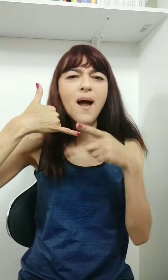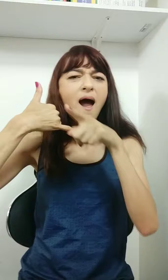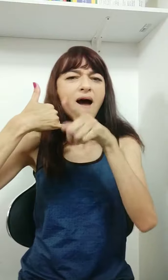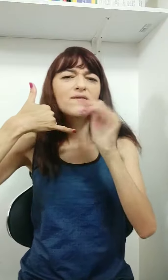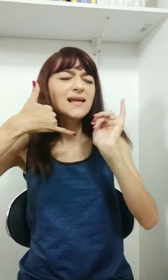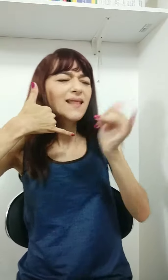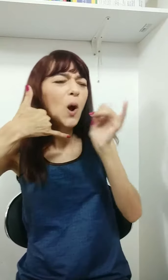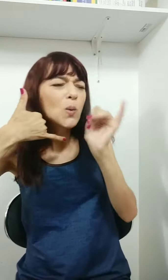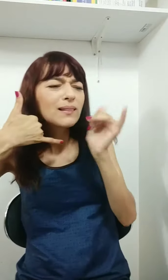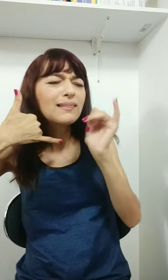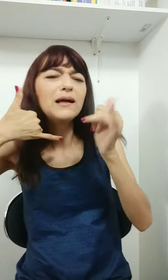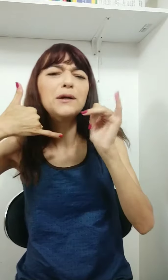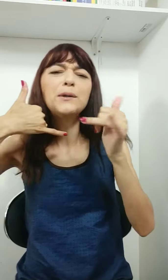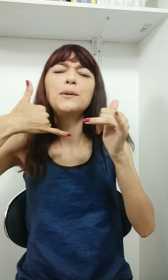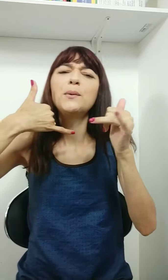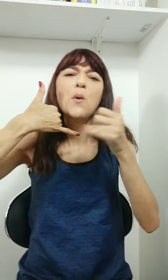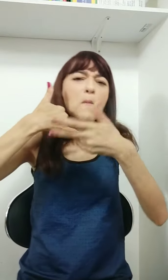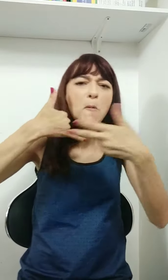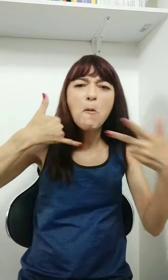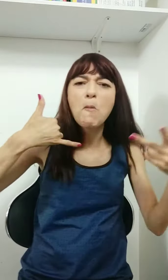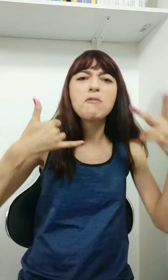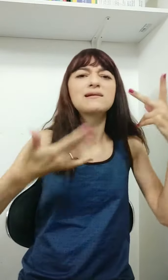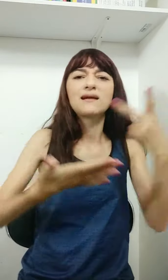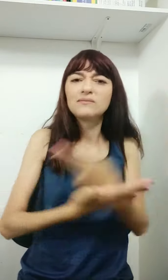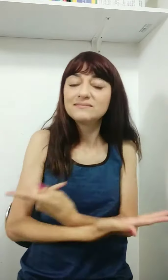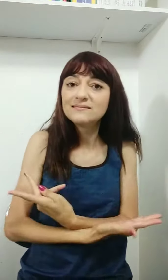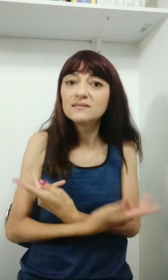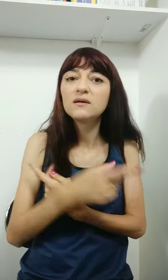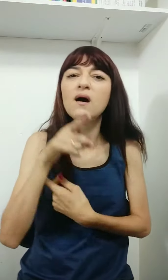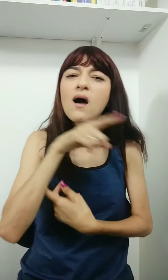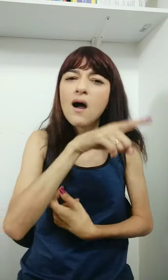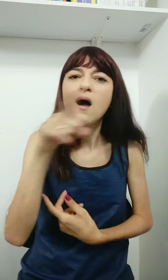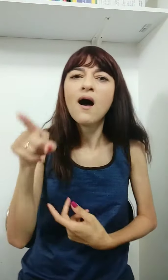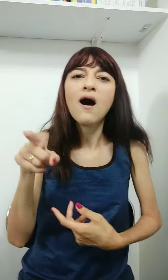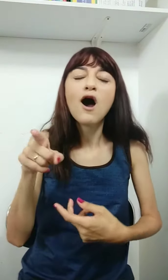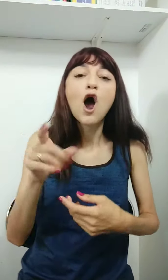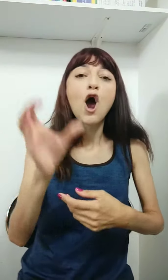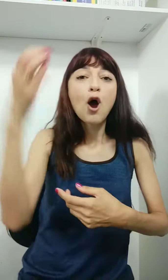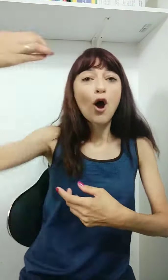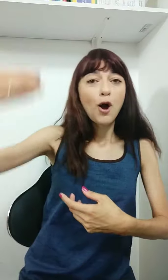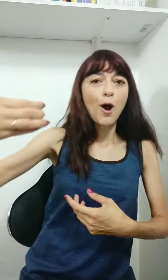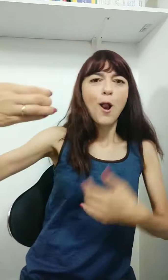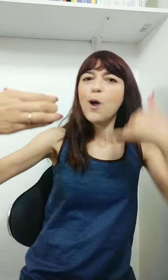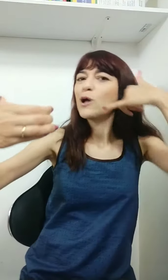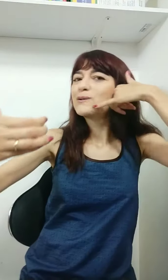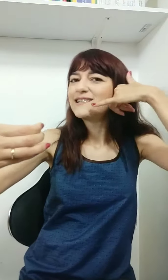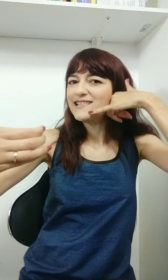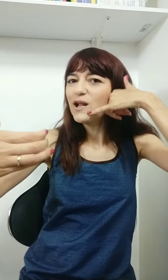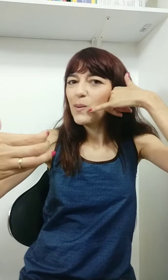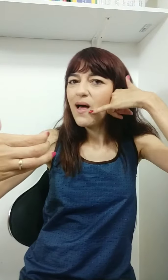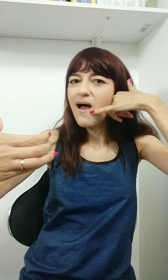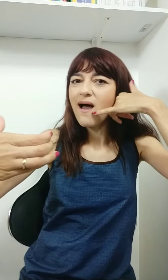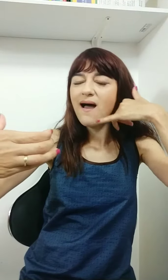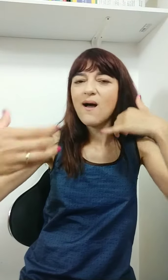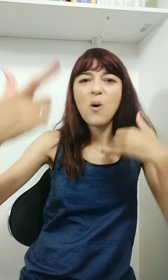no telefone e às vezes você está contando alguma coisa que aconteceu tentem perceber ali, coloquem um